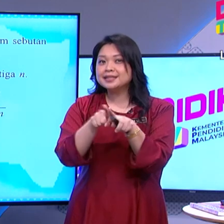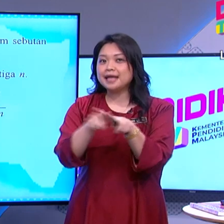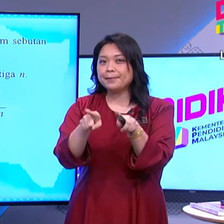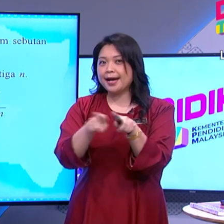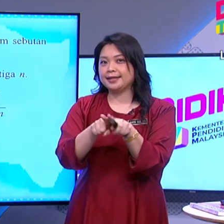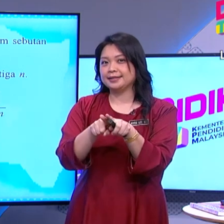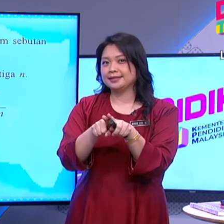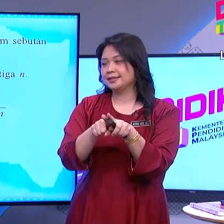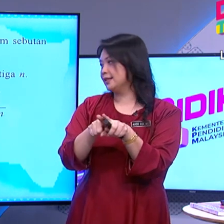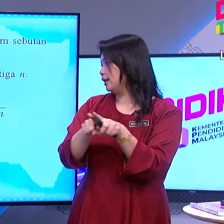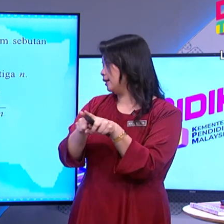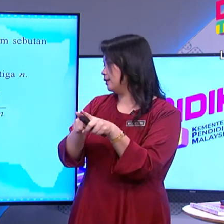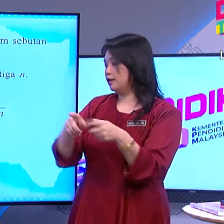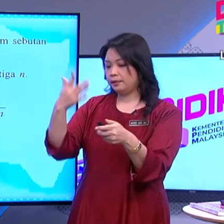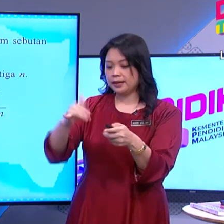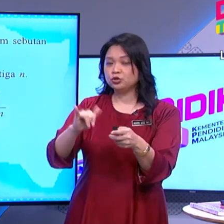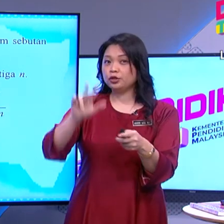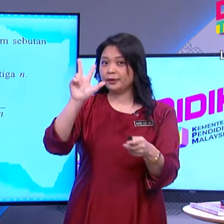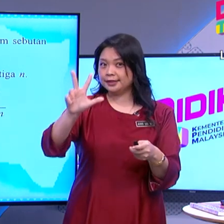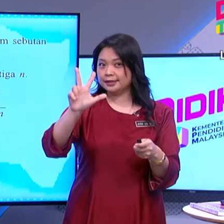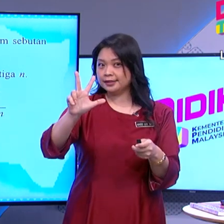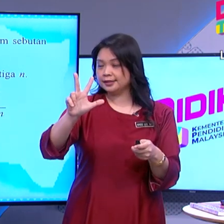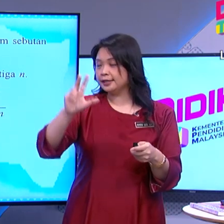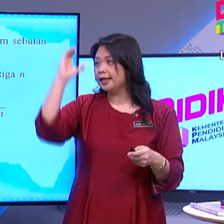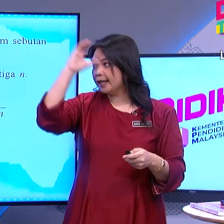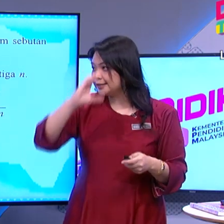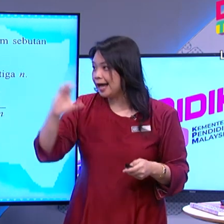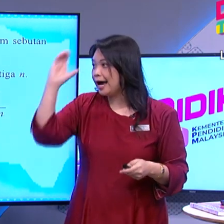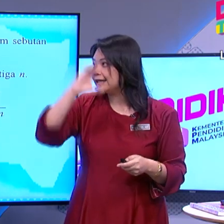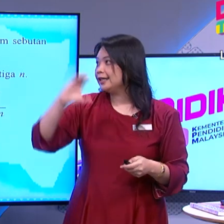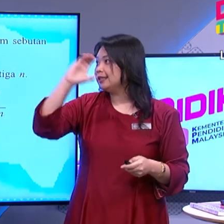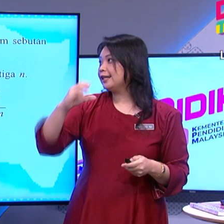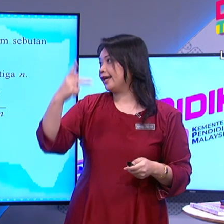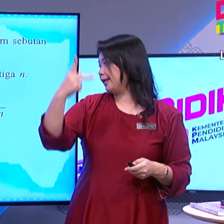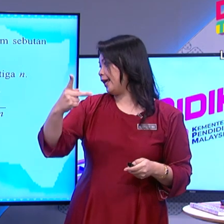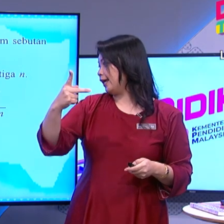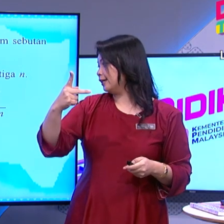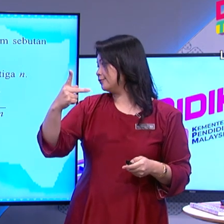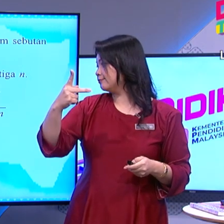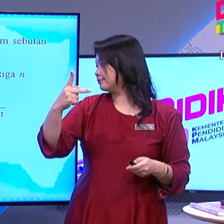persamaan Hai sepatu 43 cari nilai cake